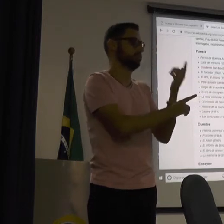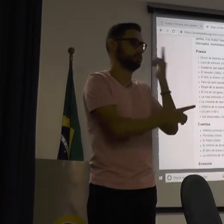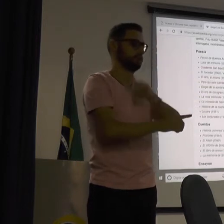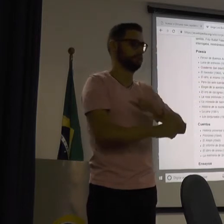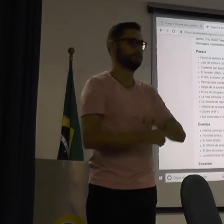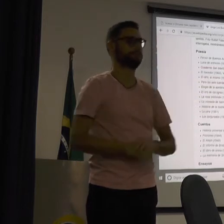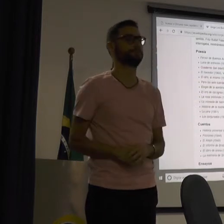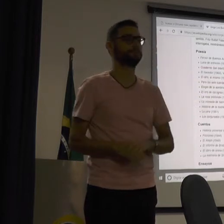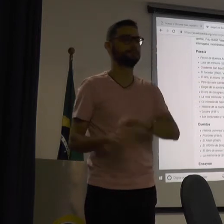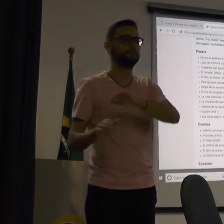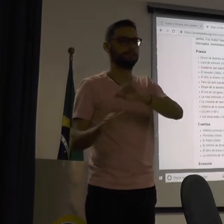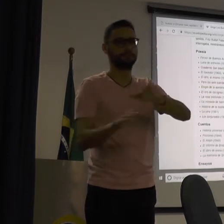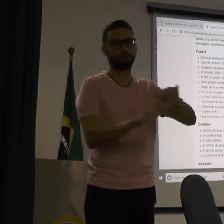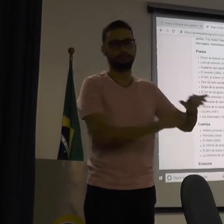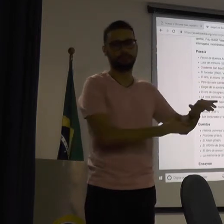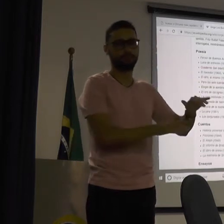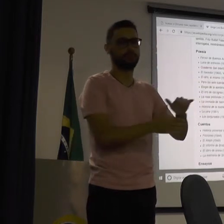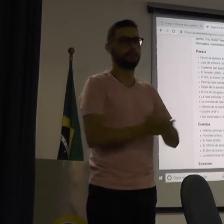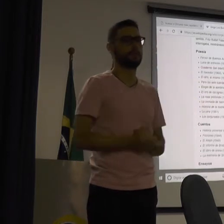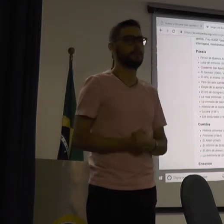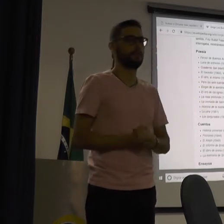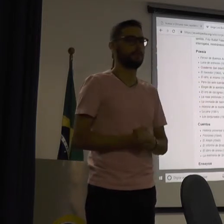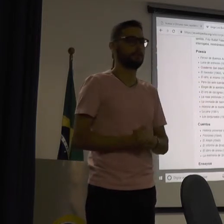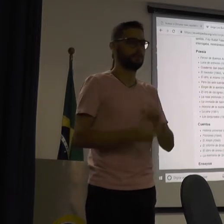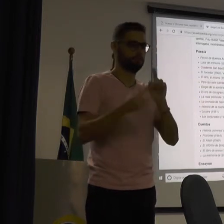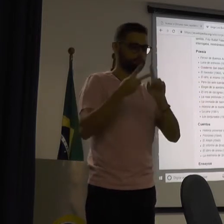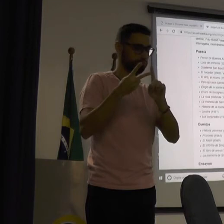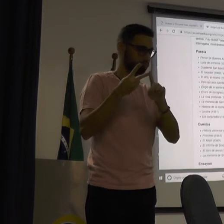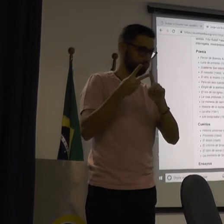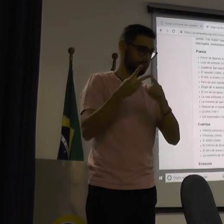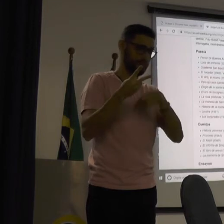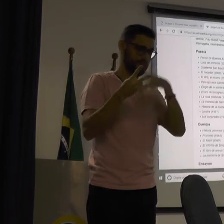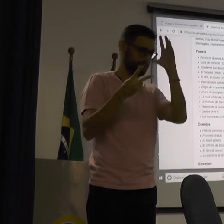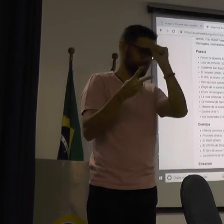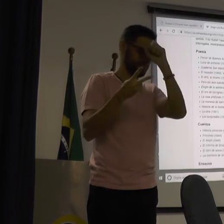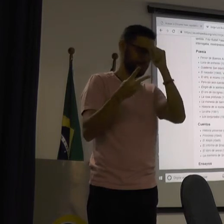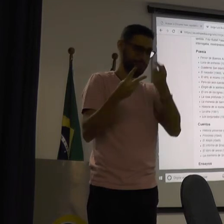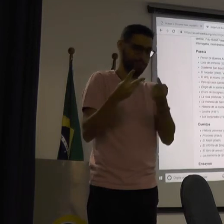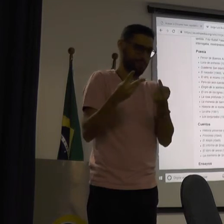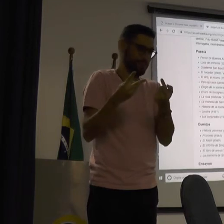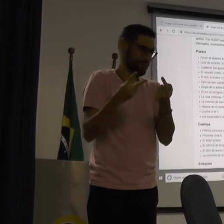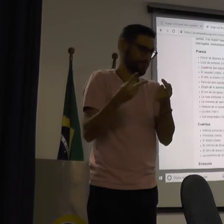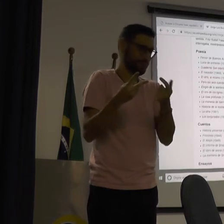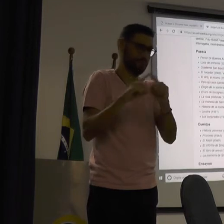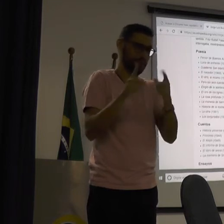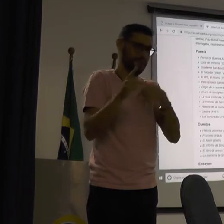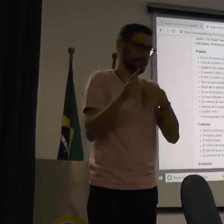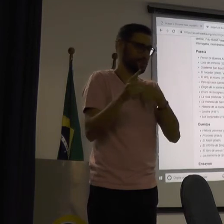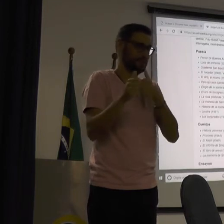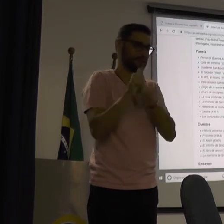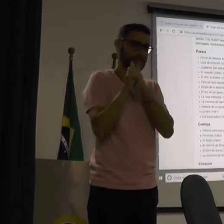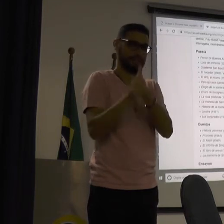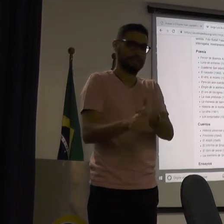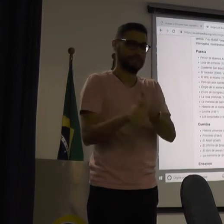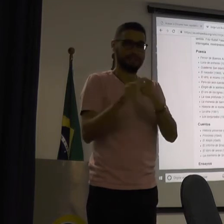Bom, isso foi uma lição. Essa lição eu não aprendi muito não. Eu aprendi, mas não segui.